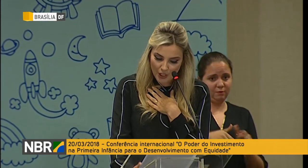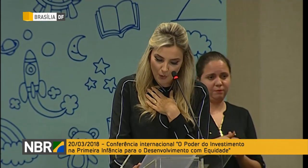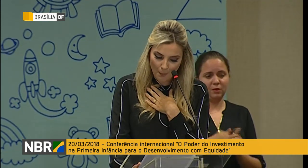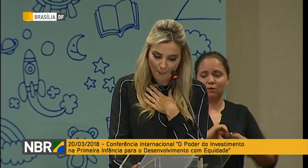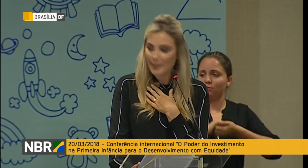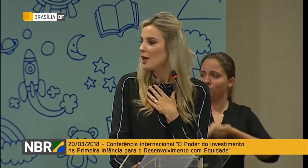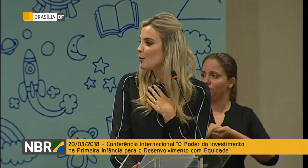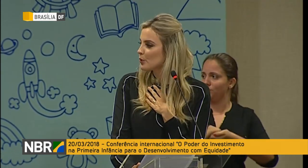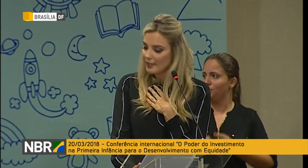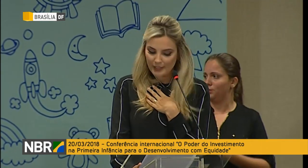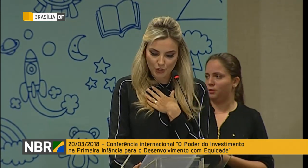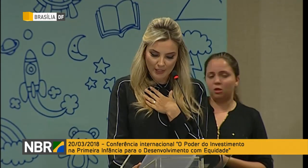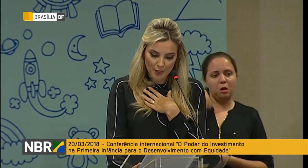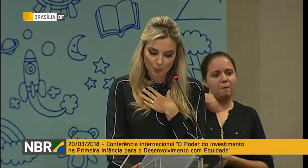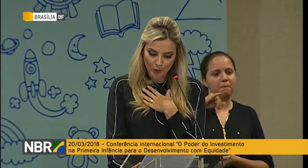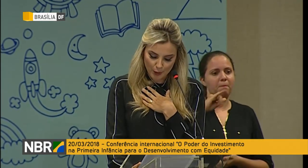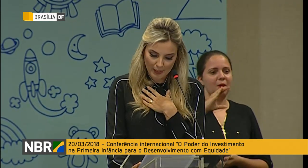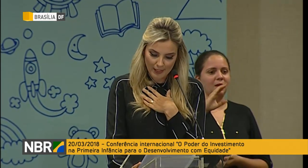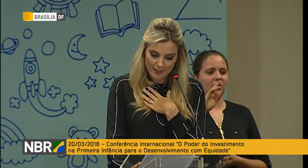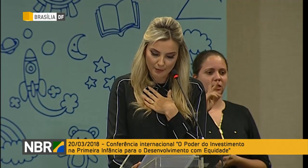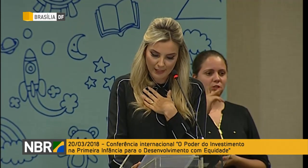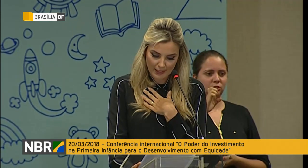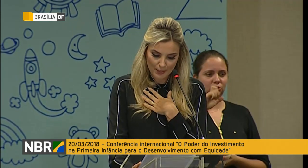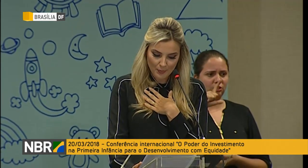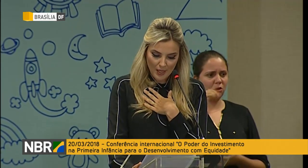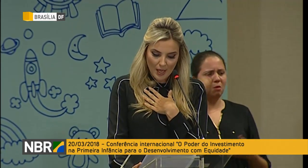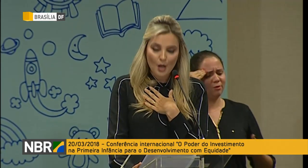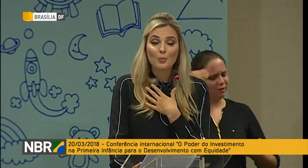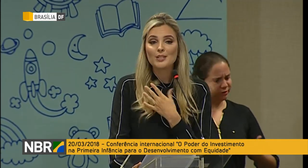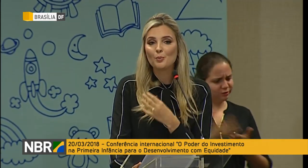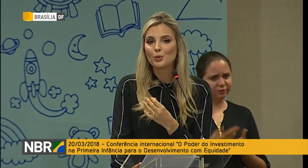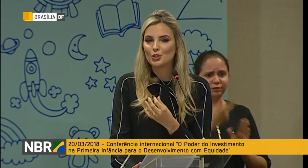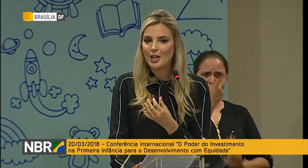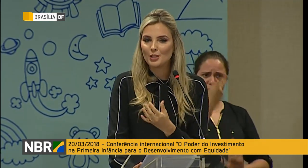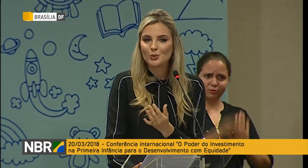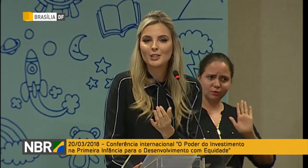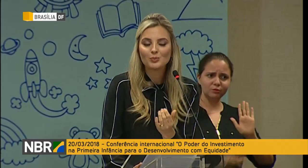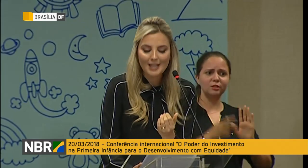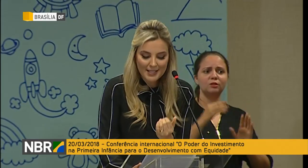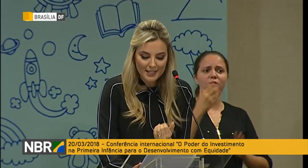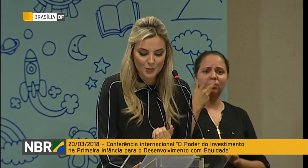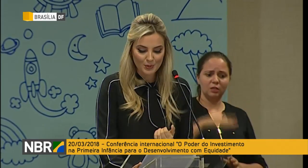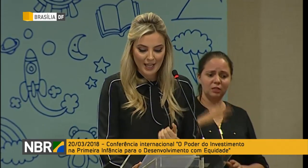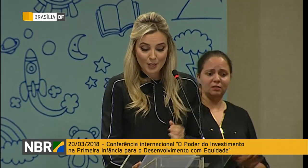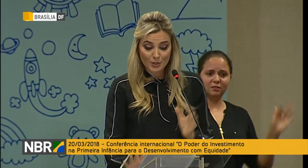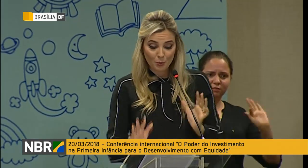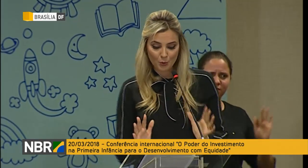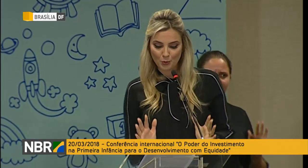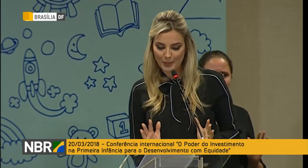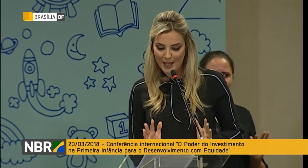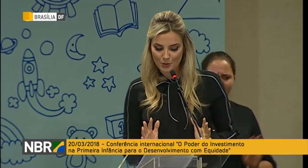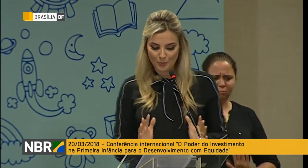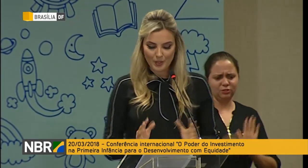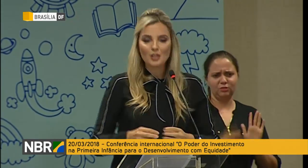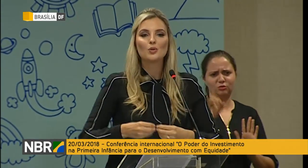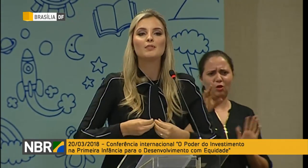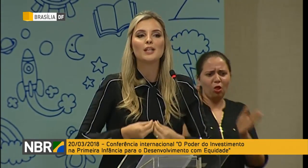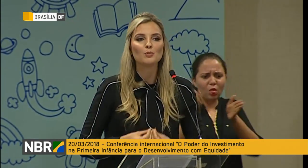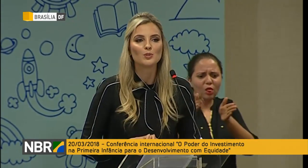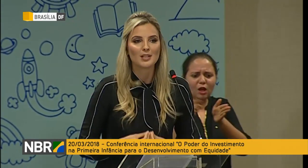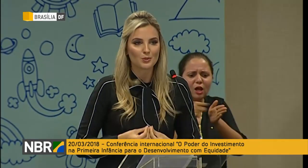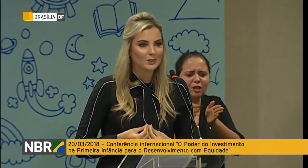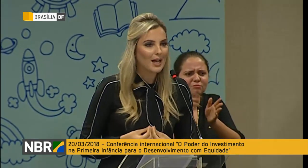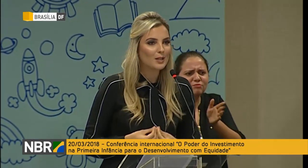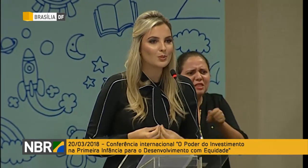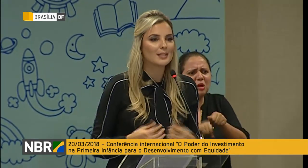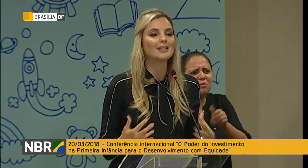cumprimentar o Michel por acreditar no programa Criança Feliz, pois é um projeto que não traz resultados a curto prazo. Só